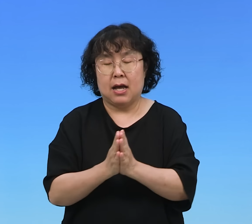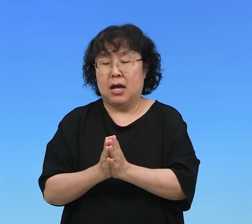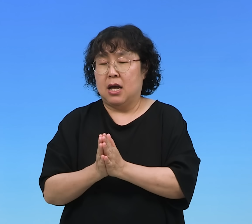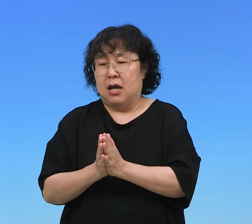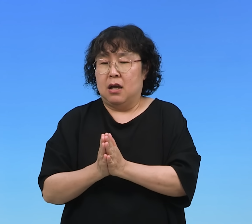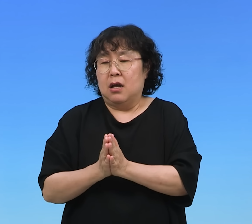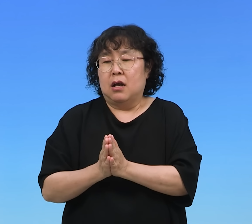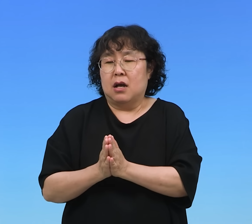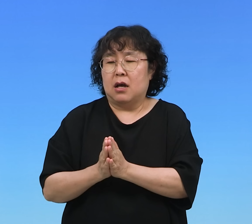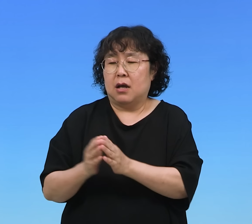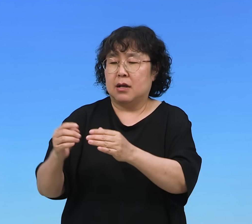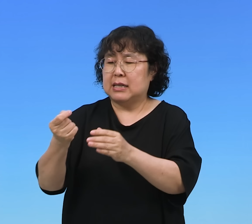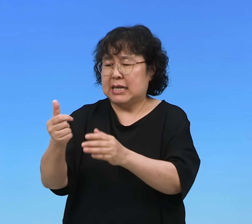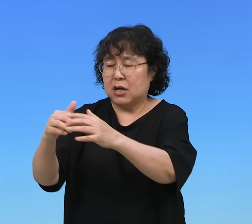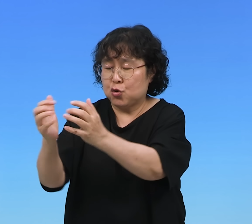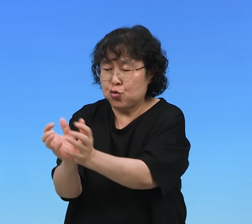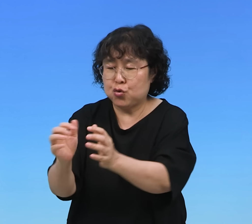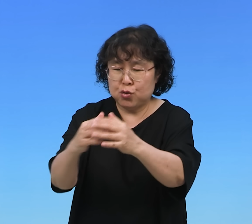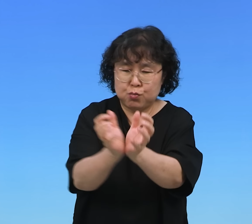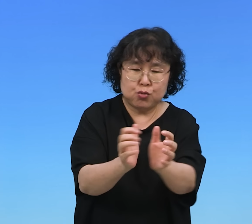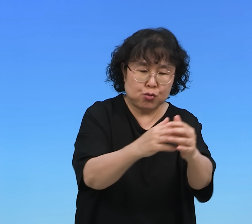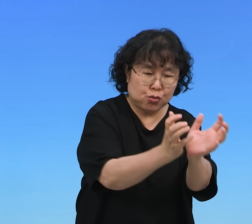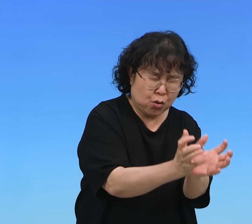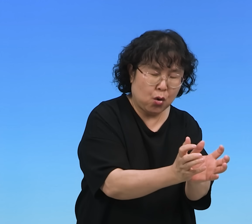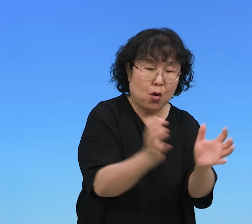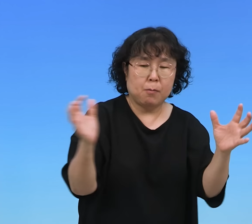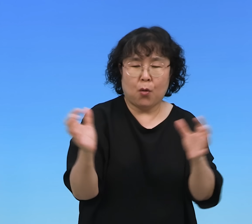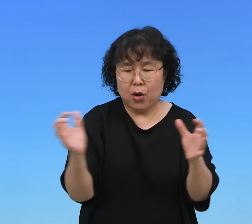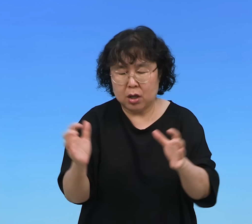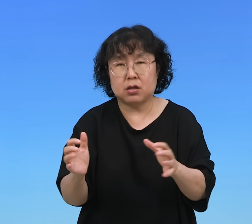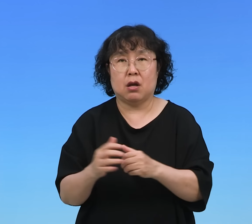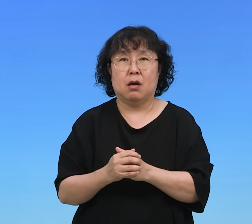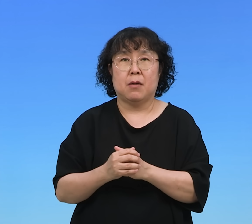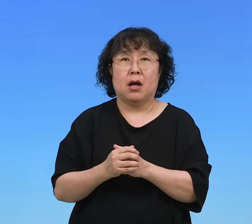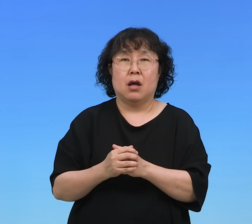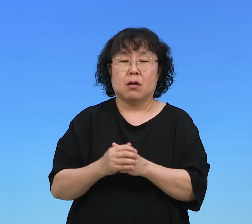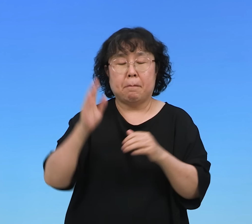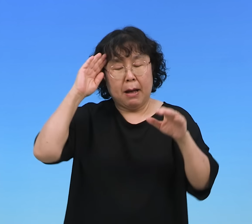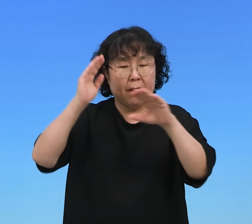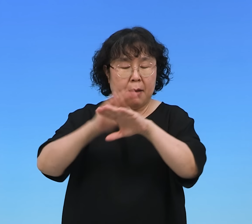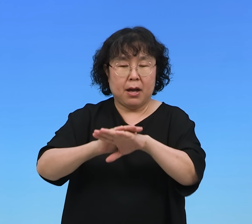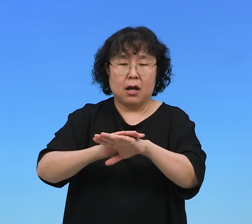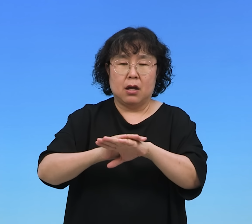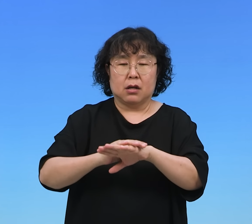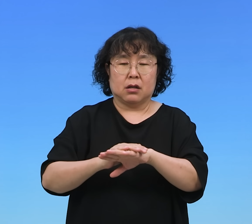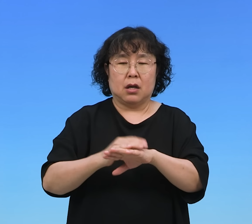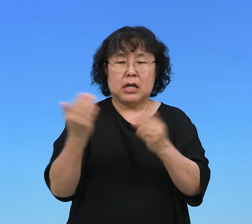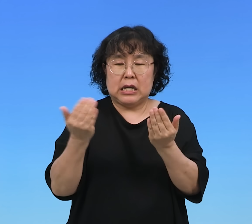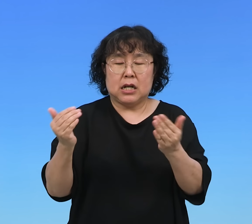제공하고 저녁에 퇴근하고 남자분들 금요일 8시, 9시에 모이고